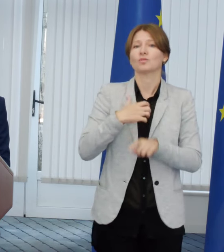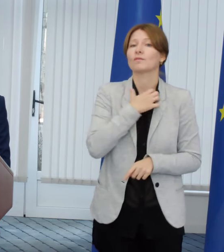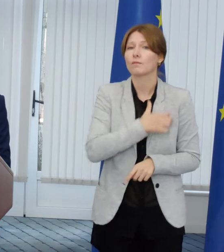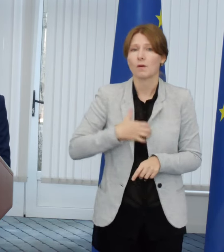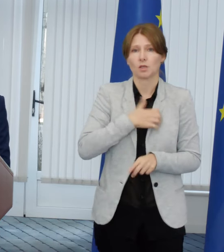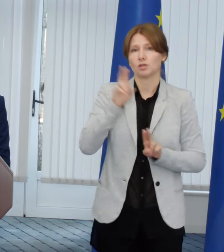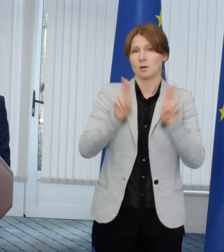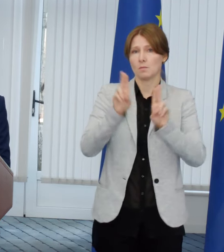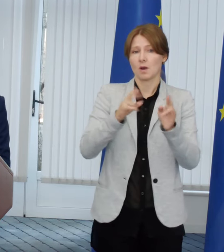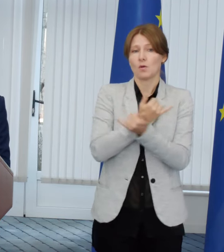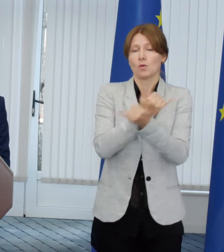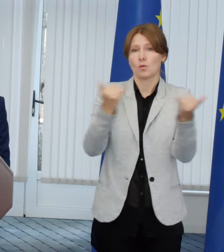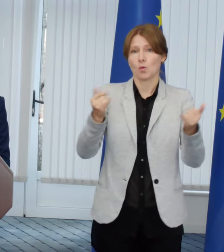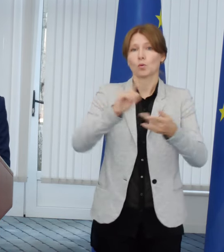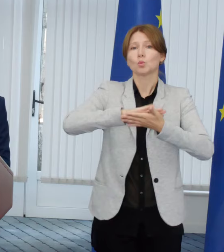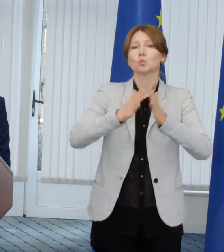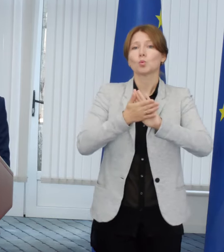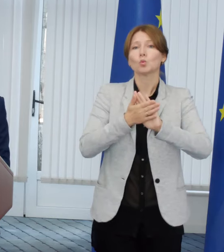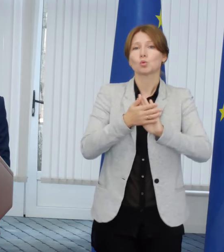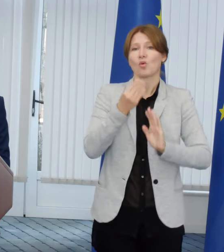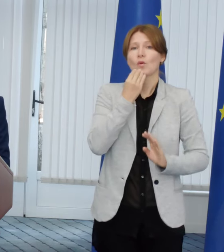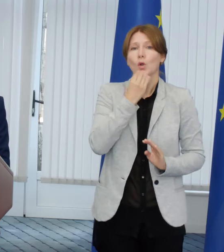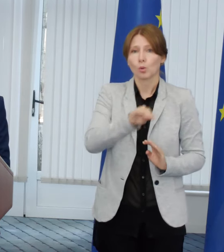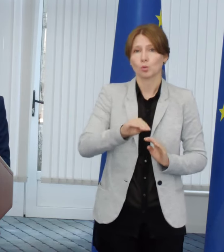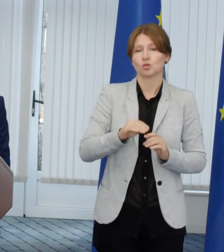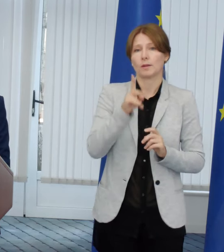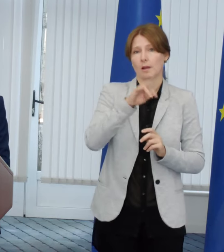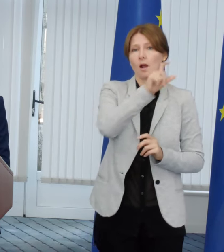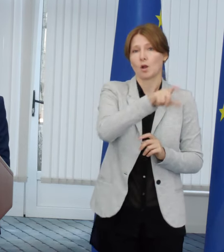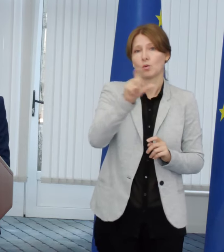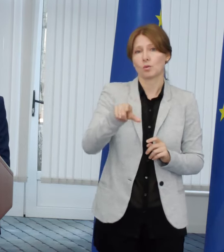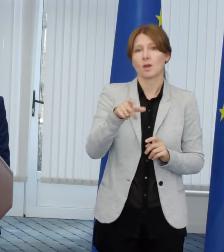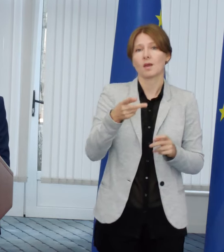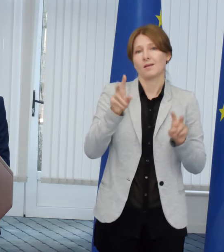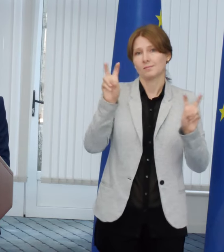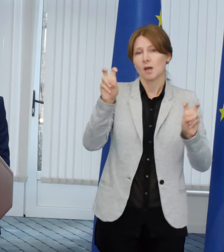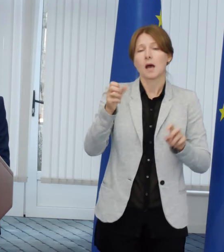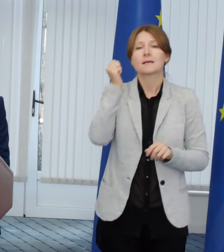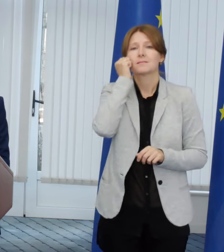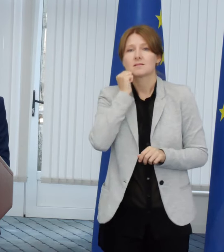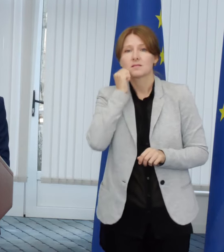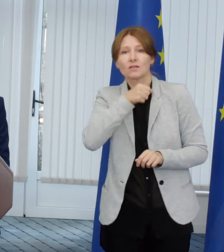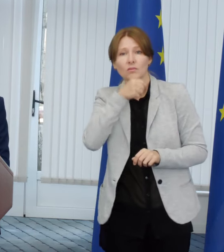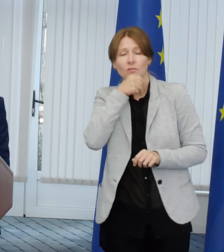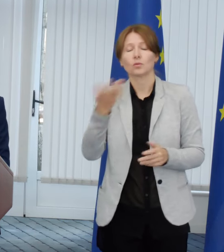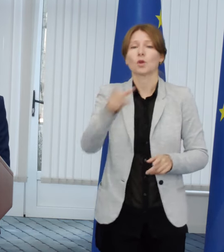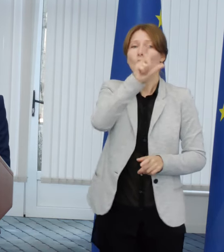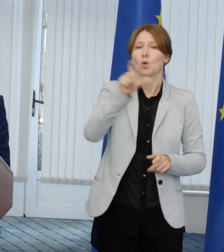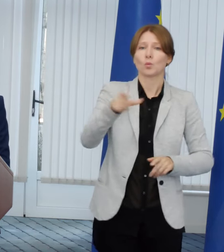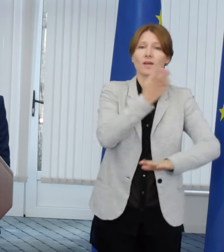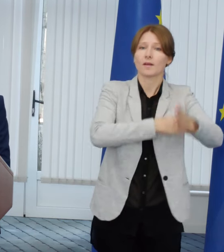oferi condiții mai bune tuturor. Aici vorbim despre bătrânii noștri, despre persoane cu